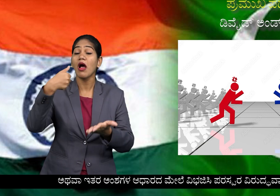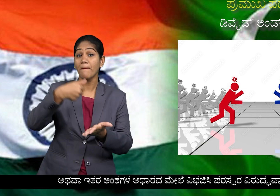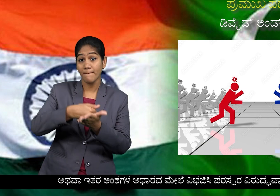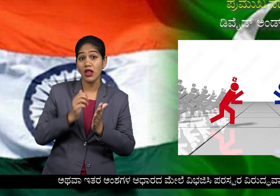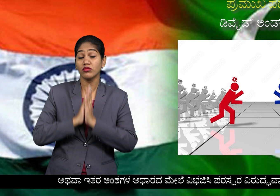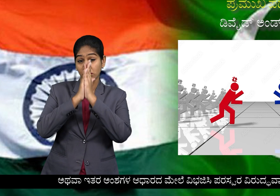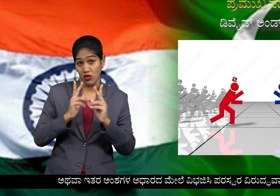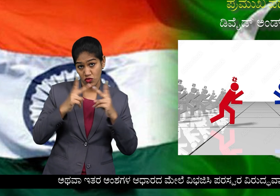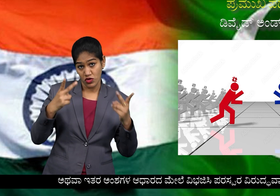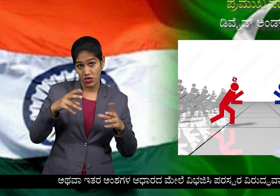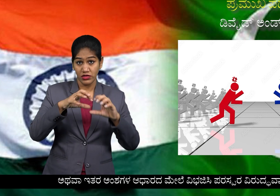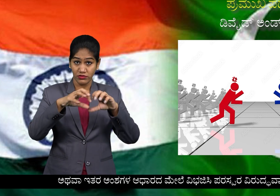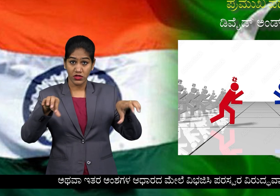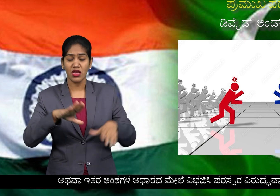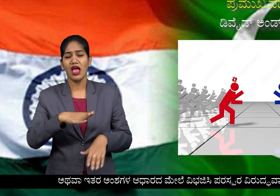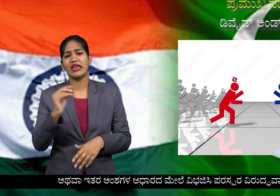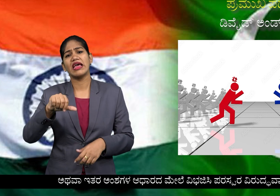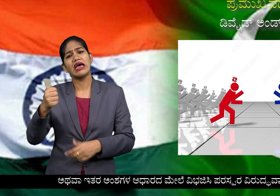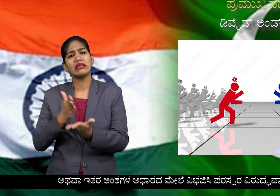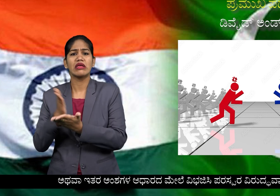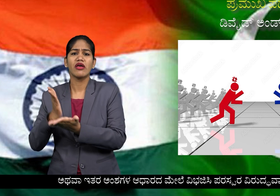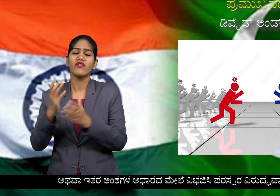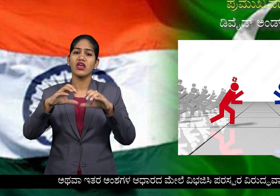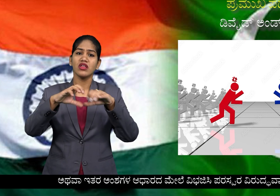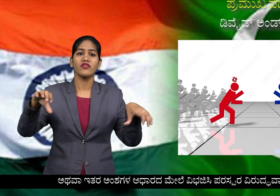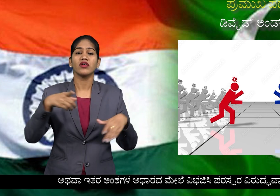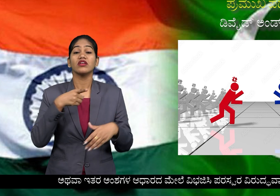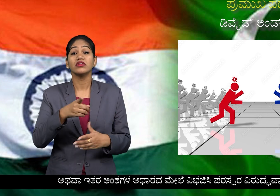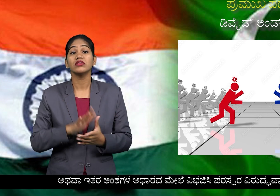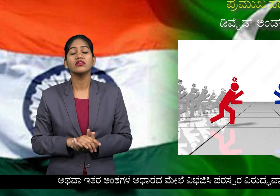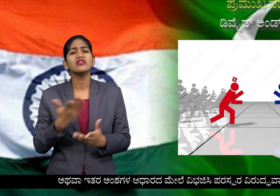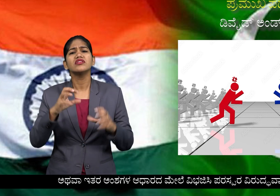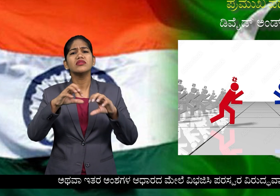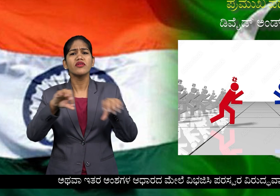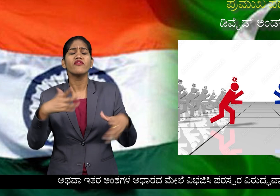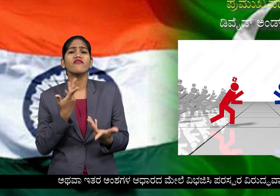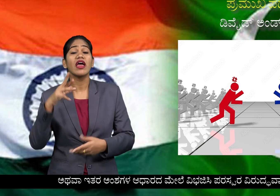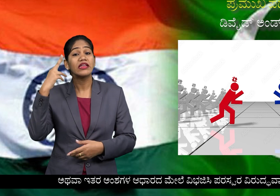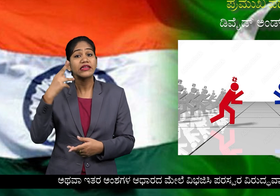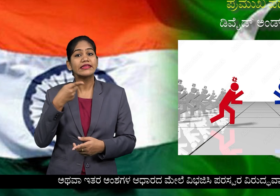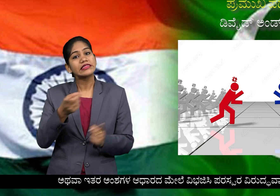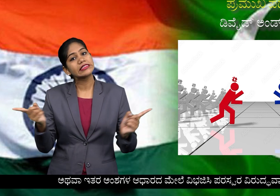ಆಧಾರದ ಮೇಲೆ ಜನರನ್ನು ಪರಸ್ಪರ ವಿರುದ್ಧವಾಗಿ ತಿರುಗಿಸುತ್ತಾರೆ.